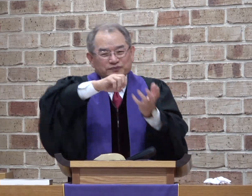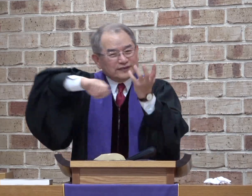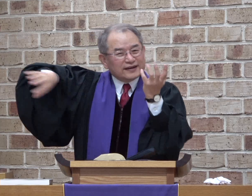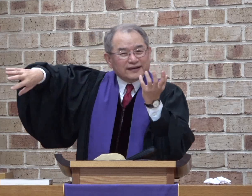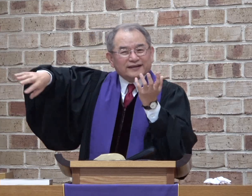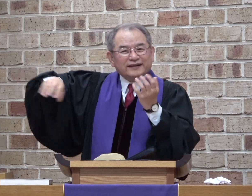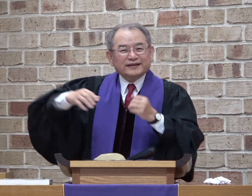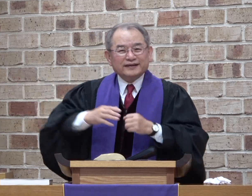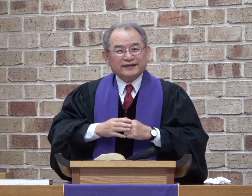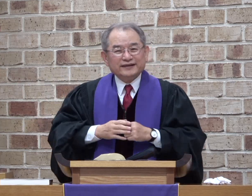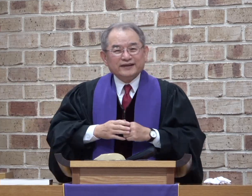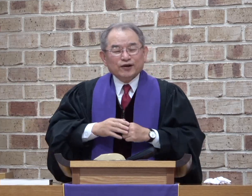우리